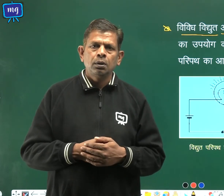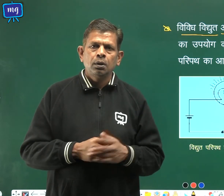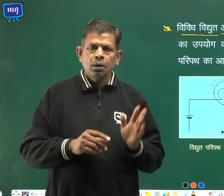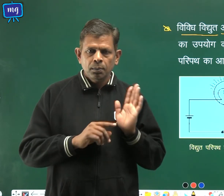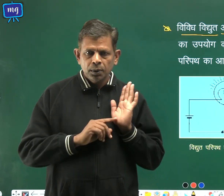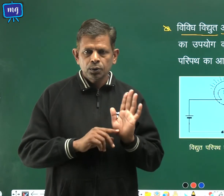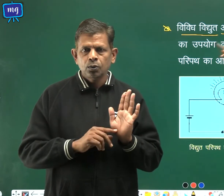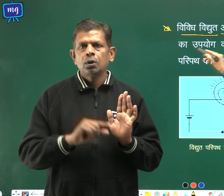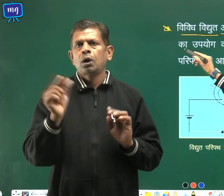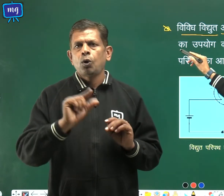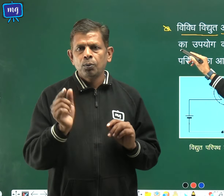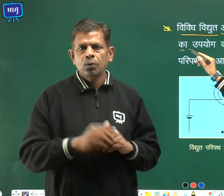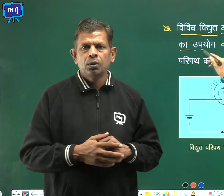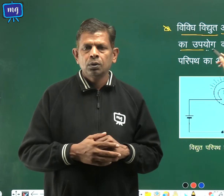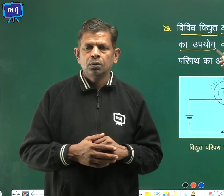प्रतीकों का उपयोग